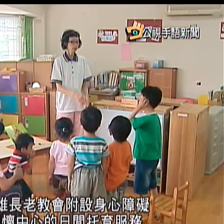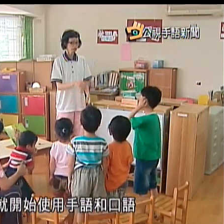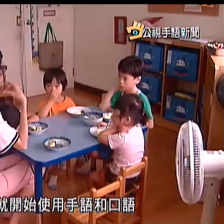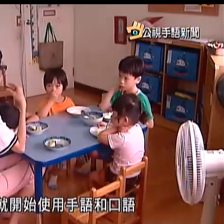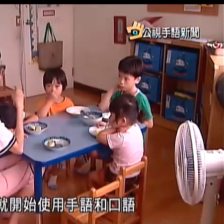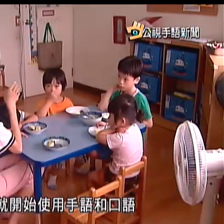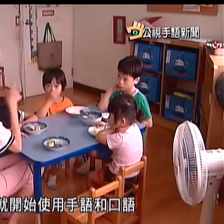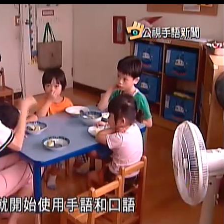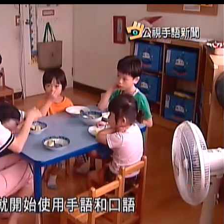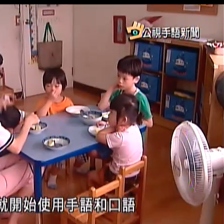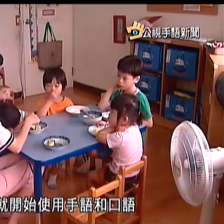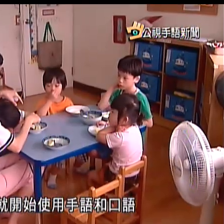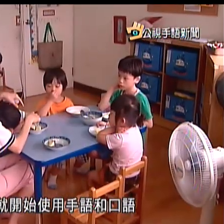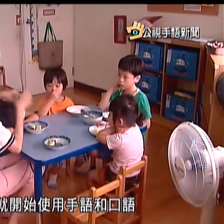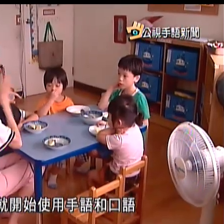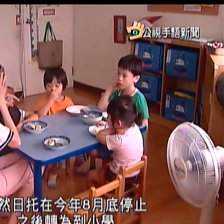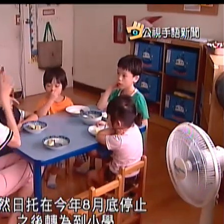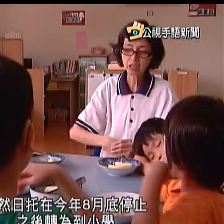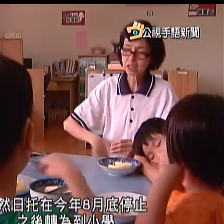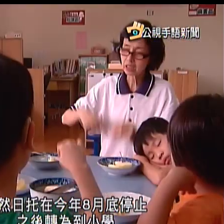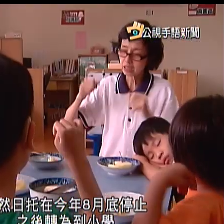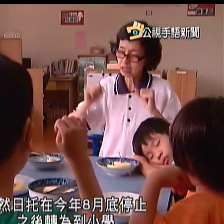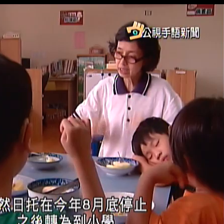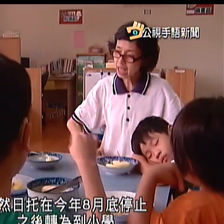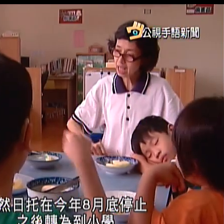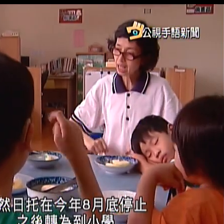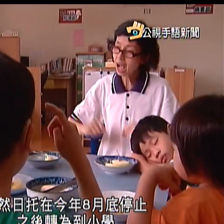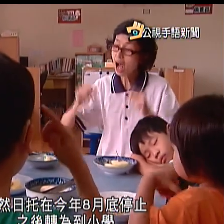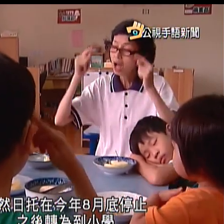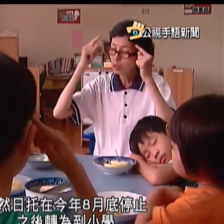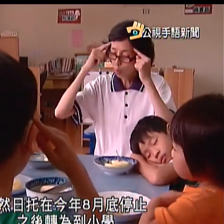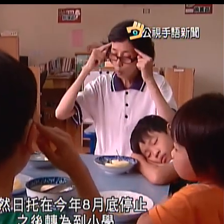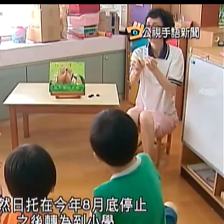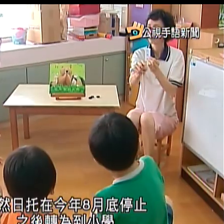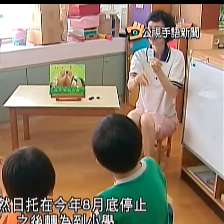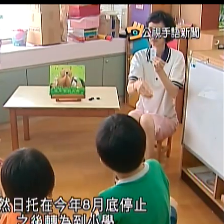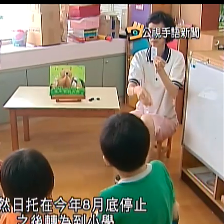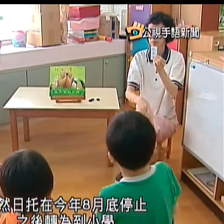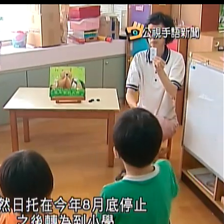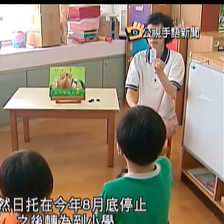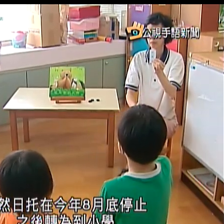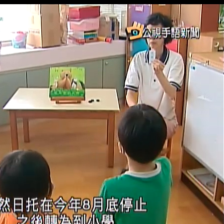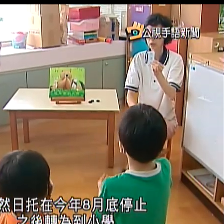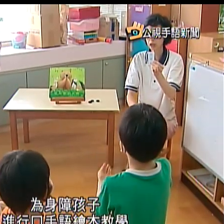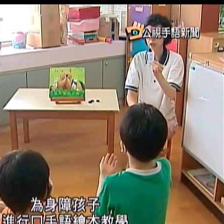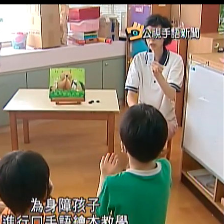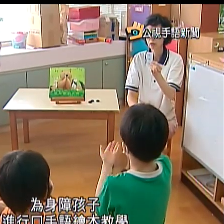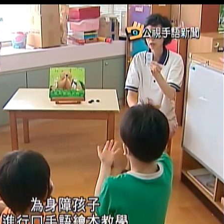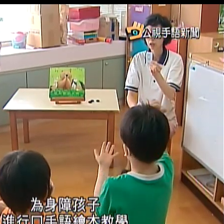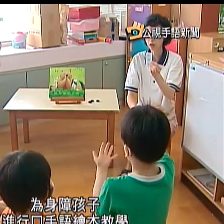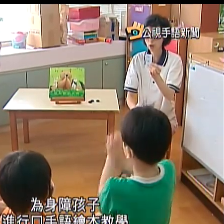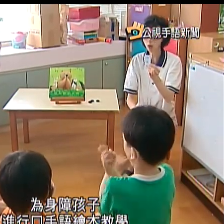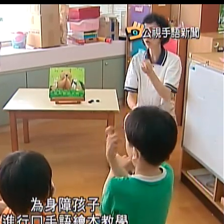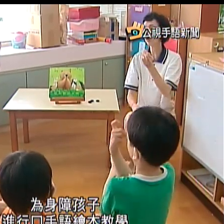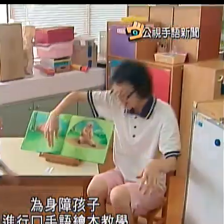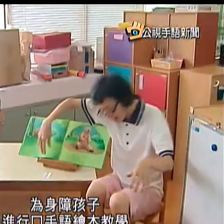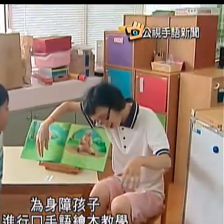用手语和口语。虽然日托在今年8月底停止，之后转为到小学为身障孩子进行口手语绘本教